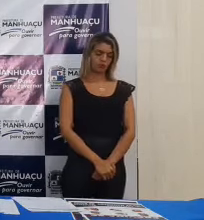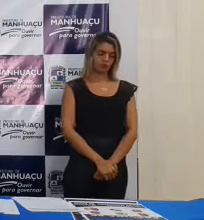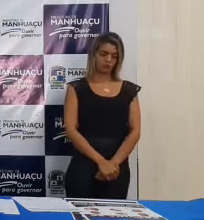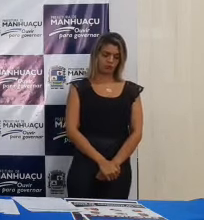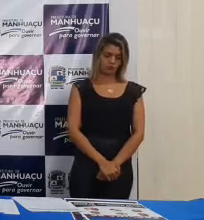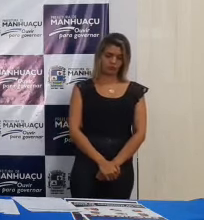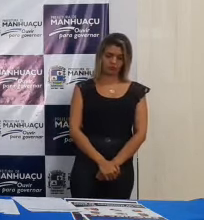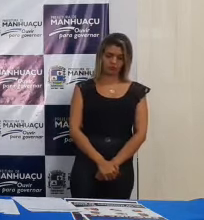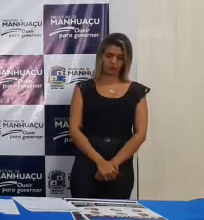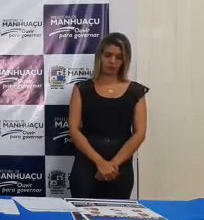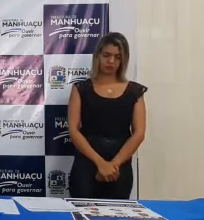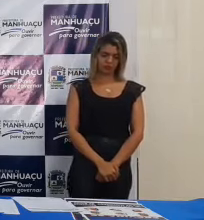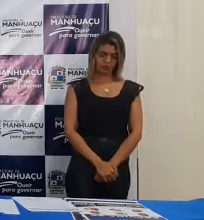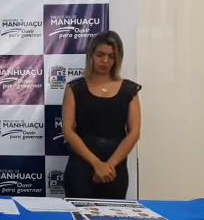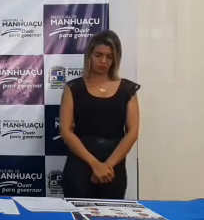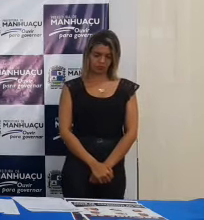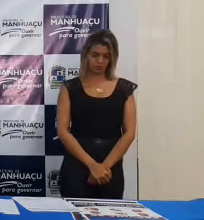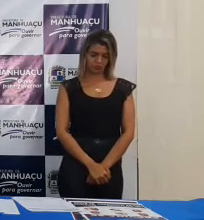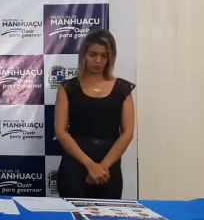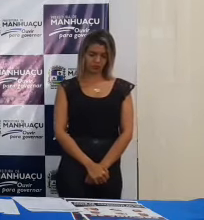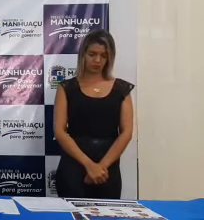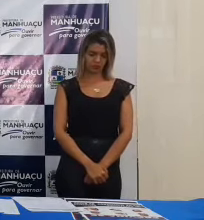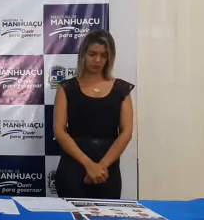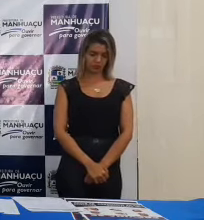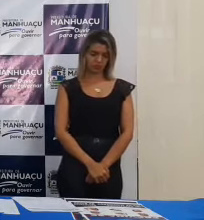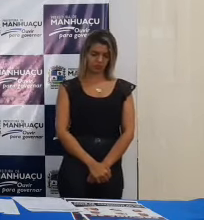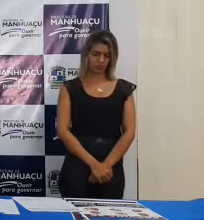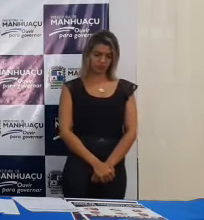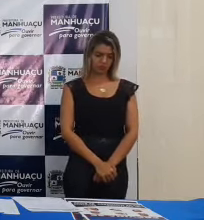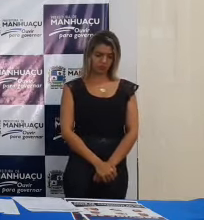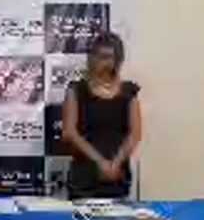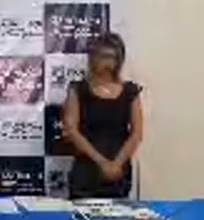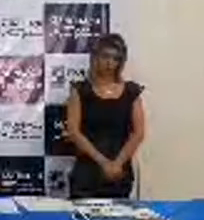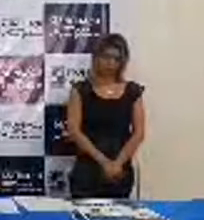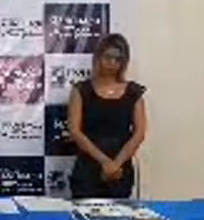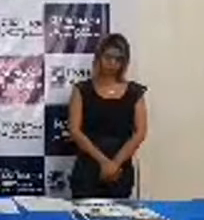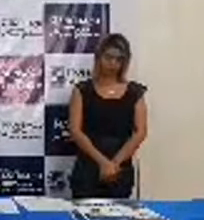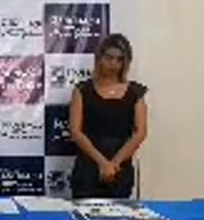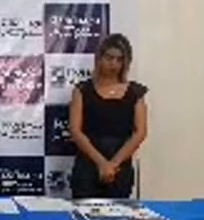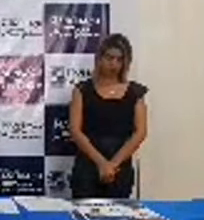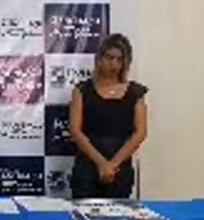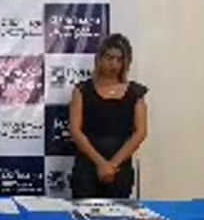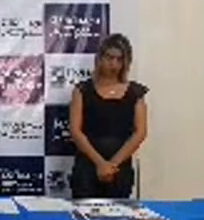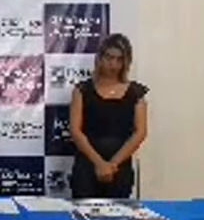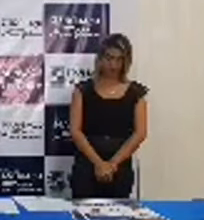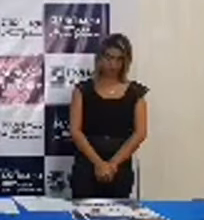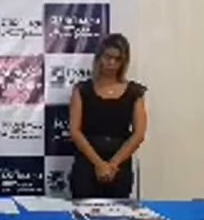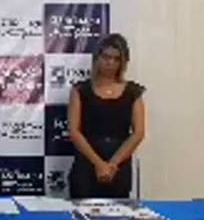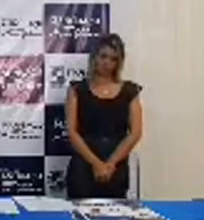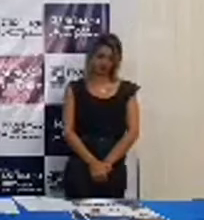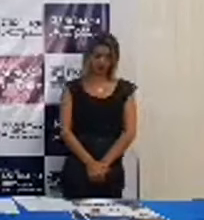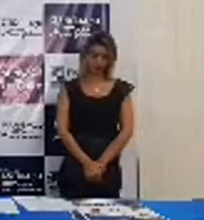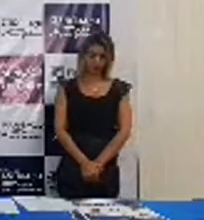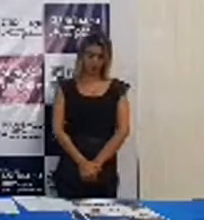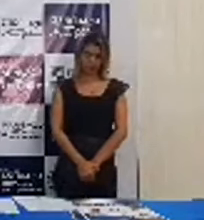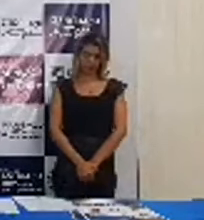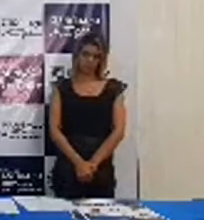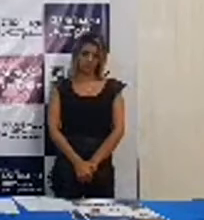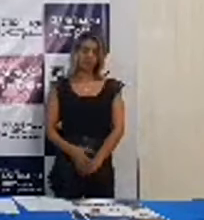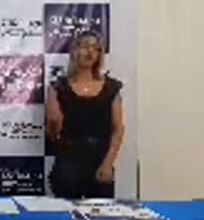Só vem agora. Ele vai ter que manter, ele não vai poder subir. Porque são dados estatísticos. Igual você mesmo